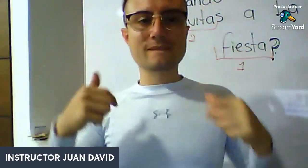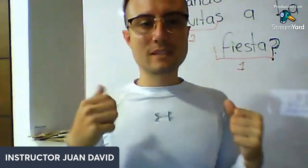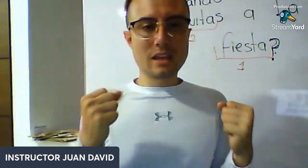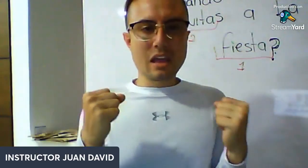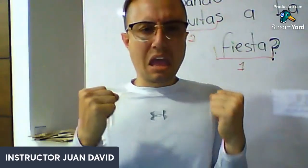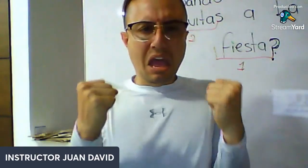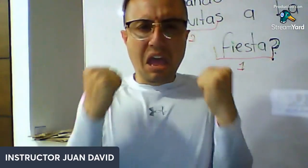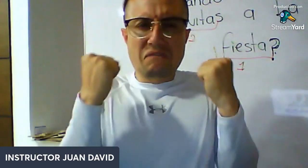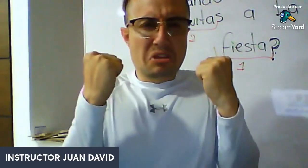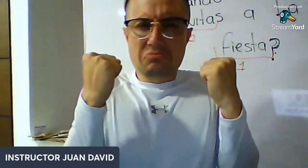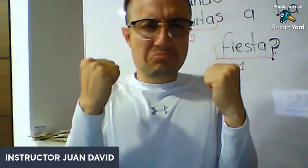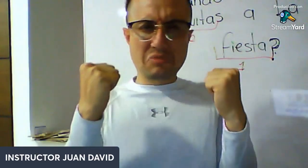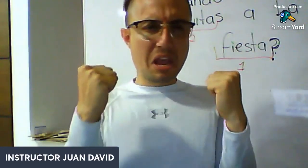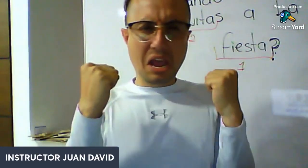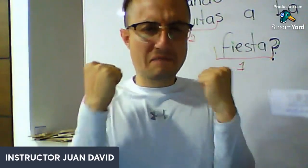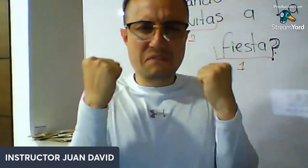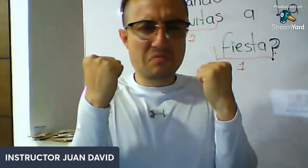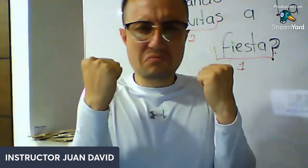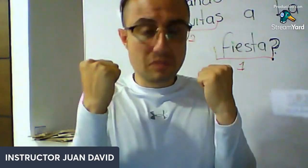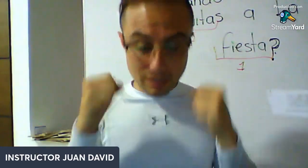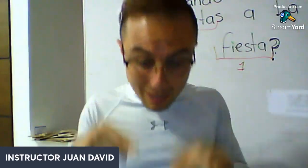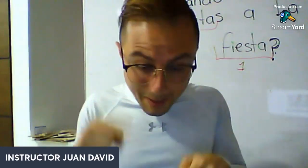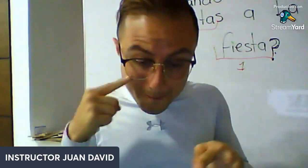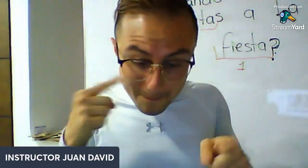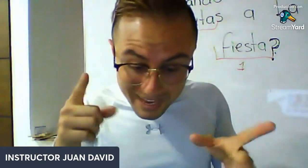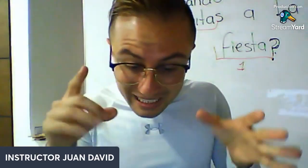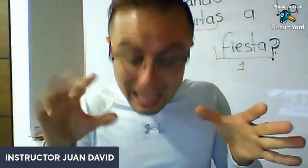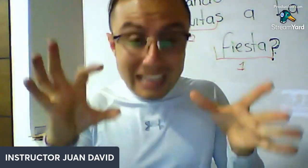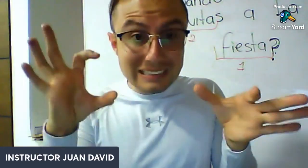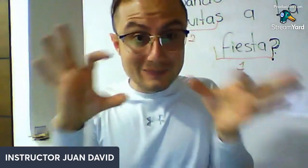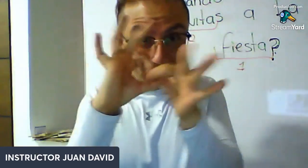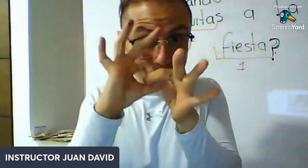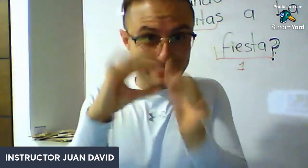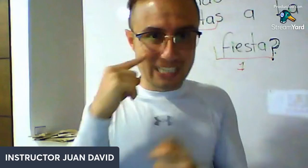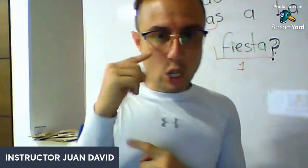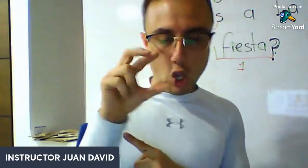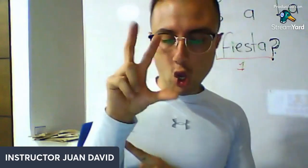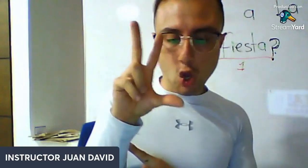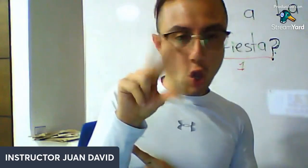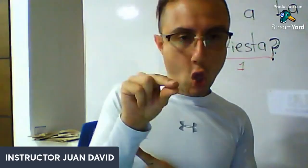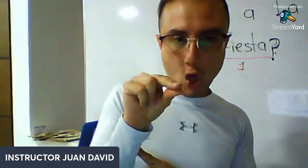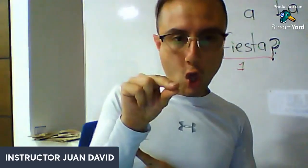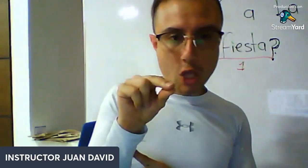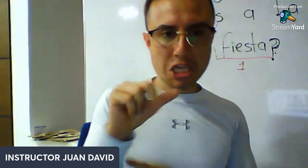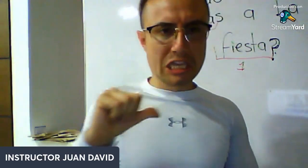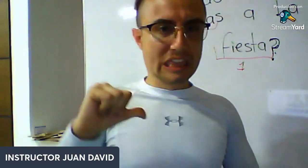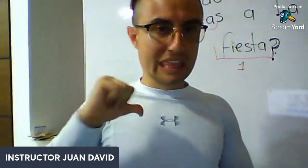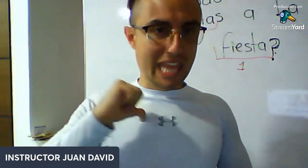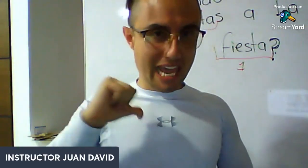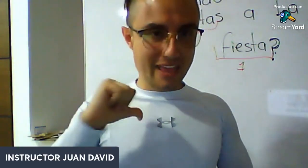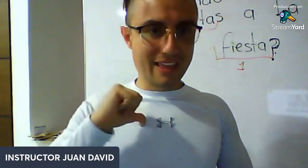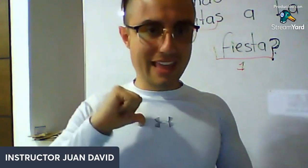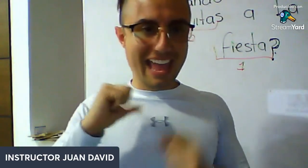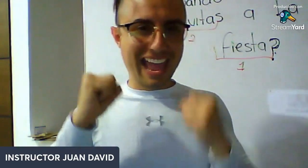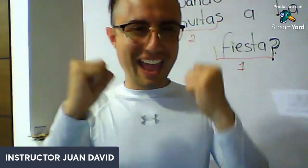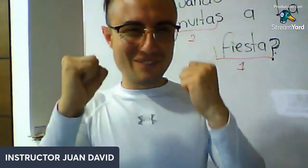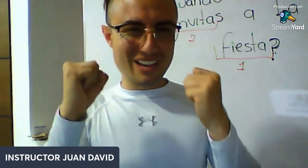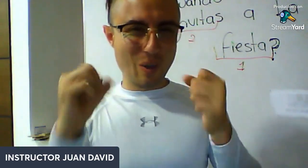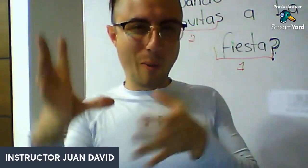lo voy a ampliar sería así no tengo afán si por ejemplo la frase en español dice